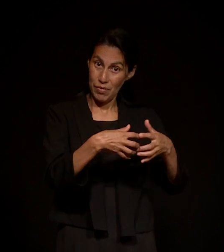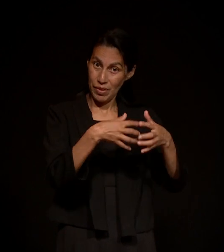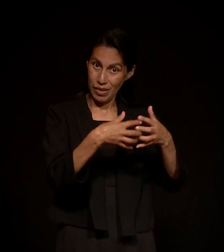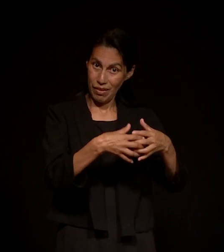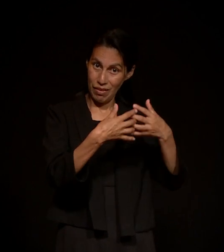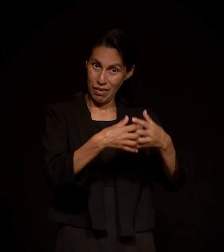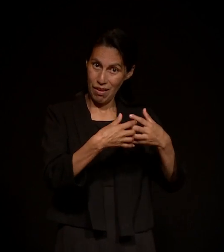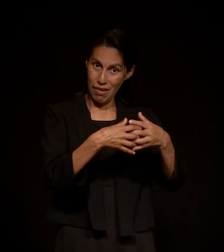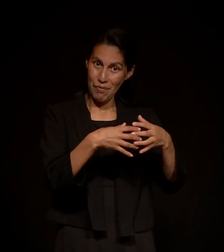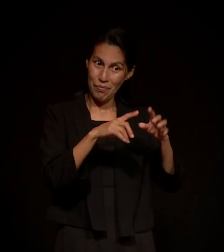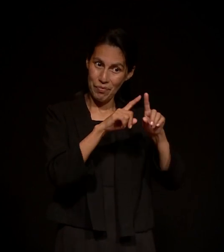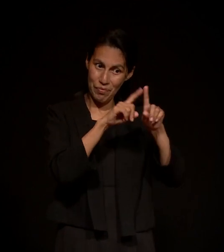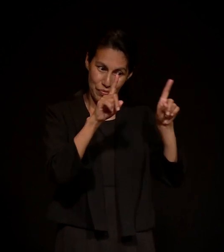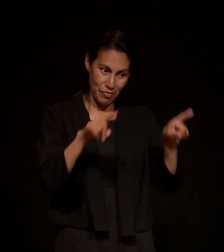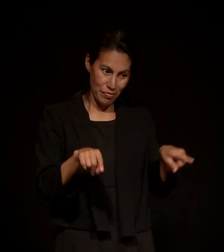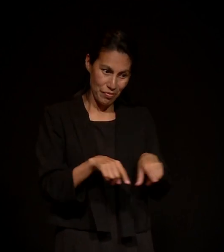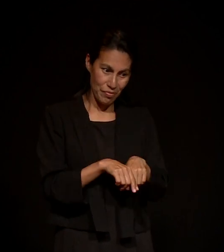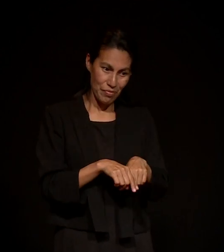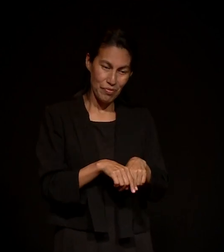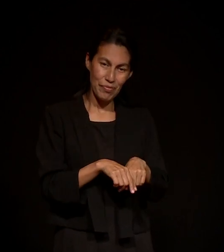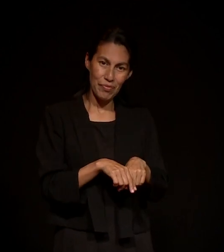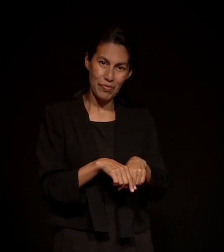máquina,